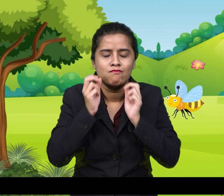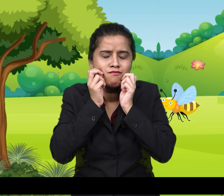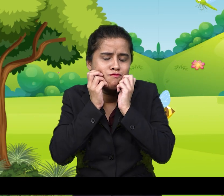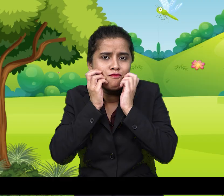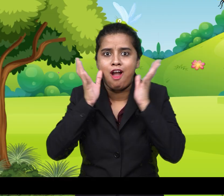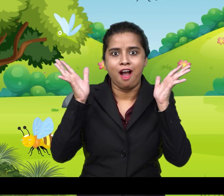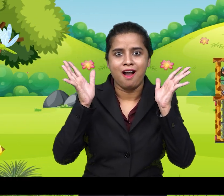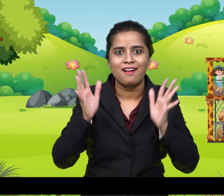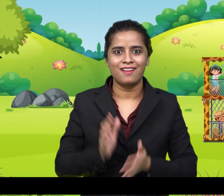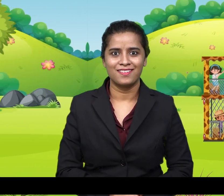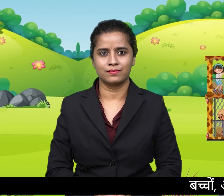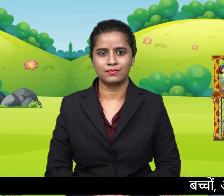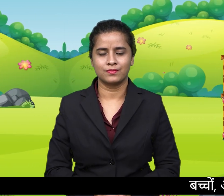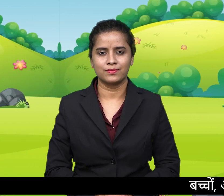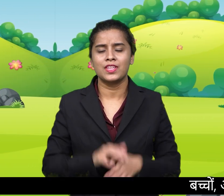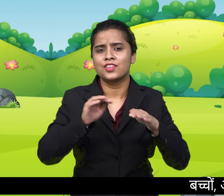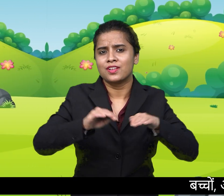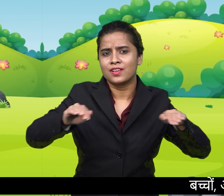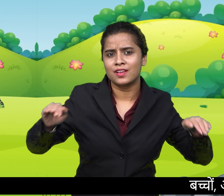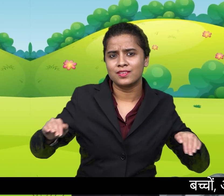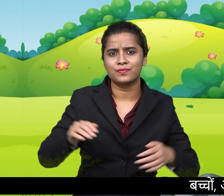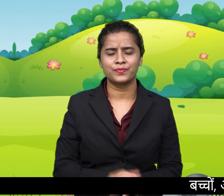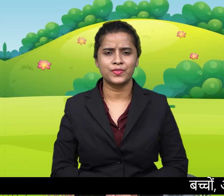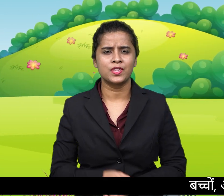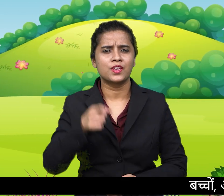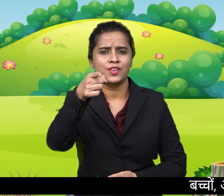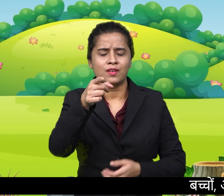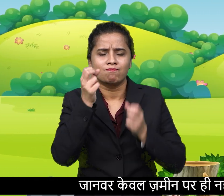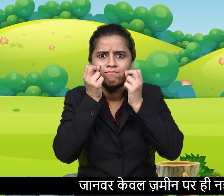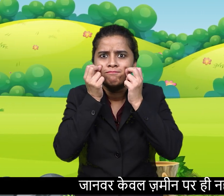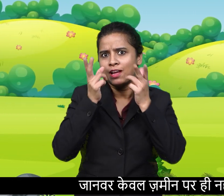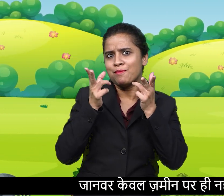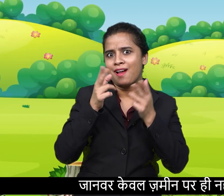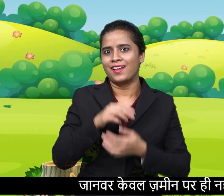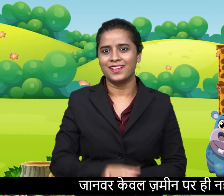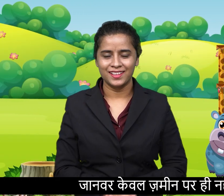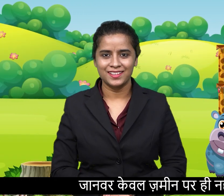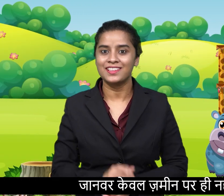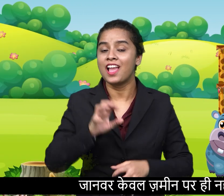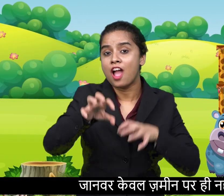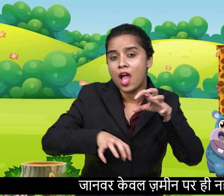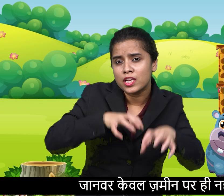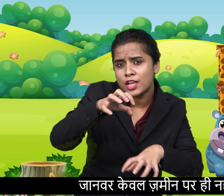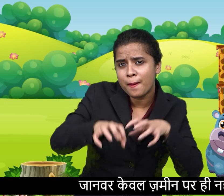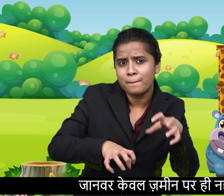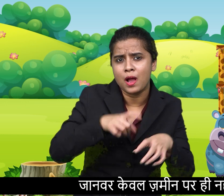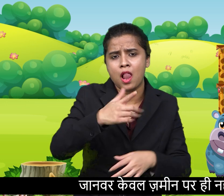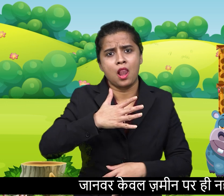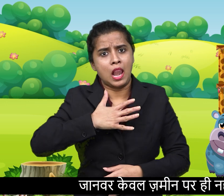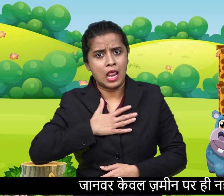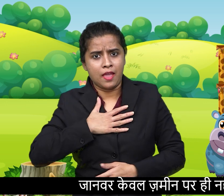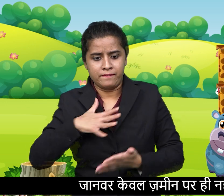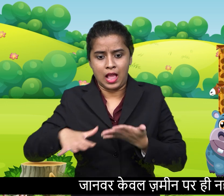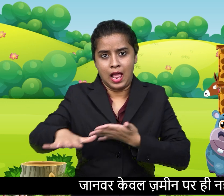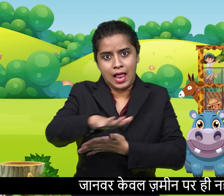बच्चों, आपको आश्चर्य होगा, जानवर केवल जमीन पर ही नहीं रहते, वे